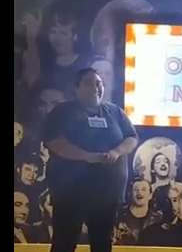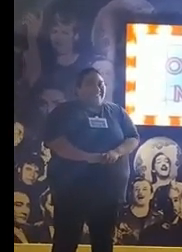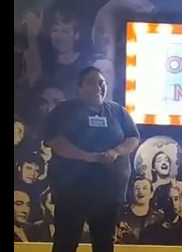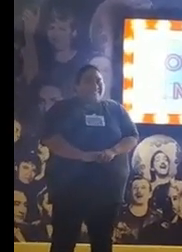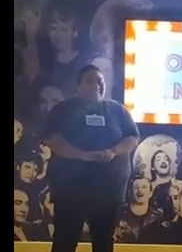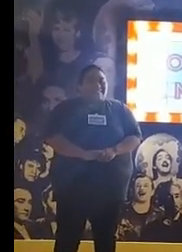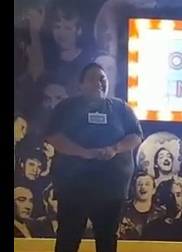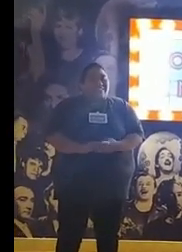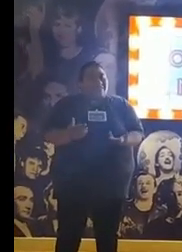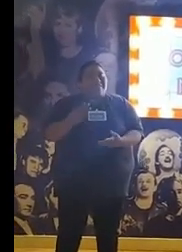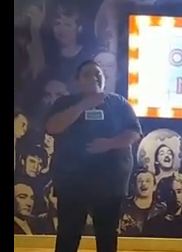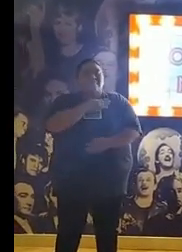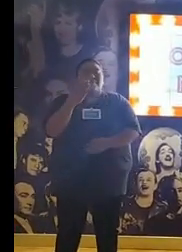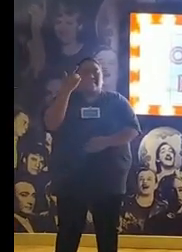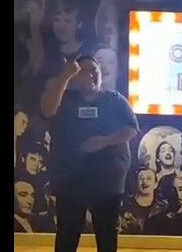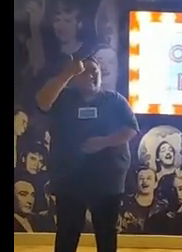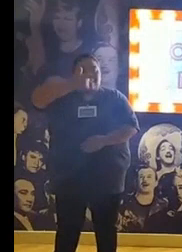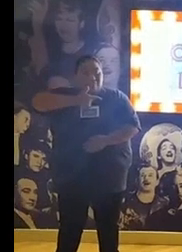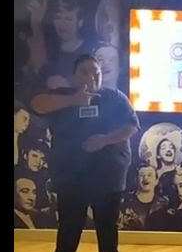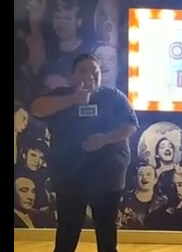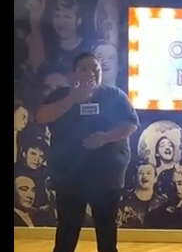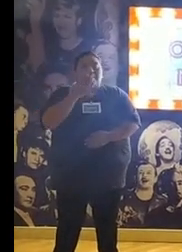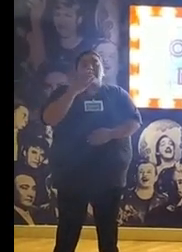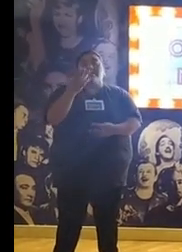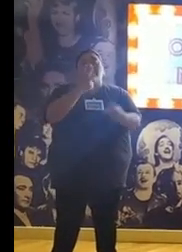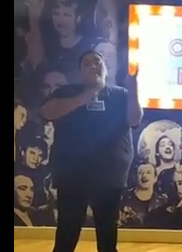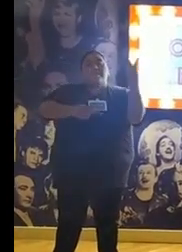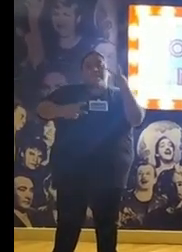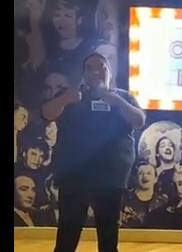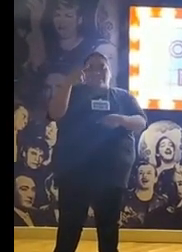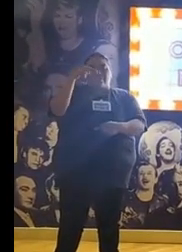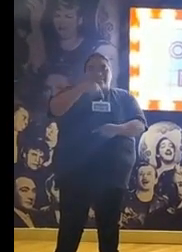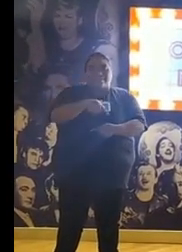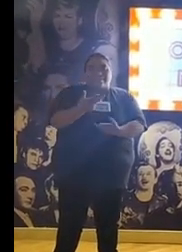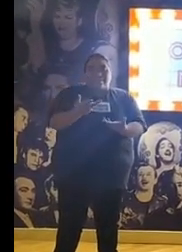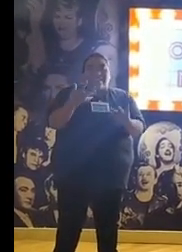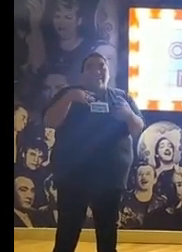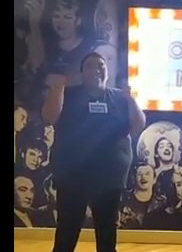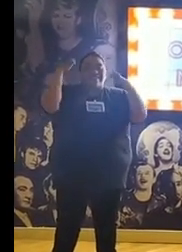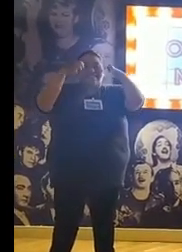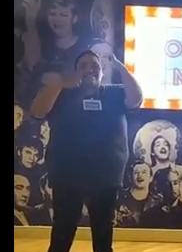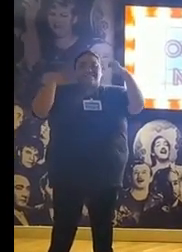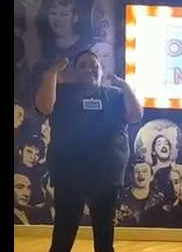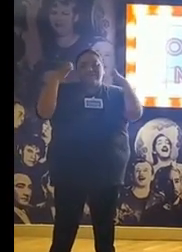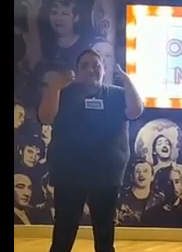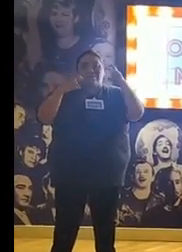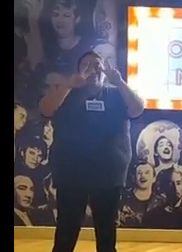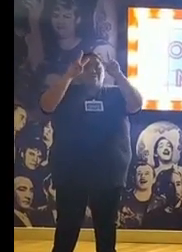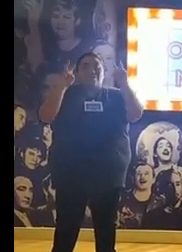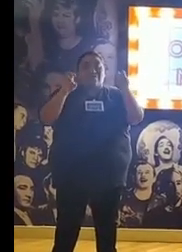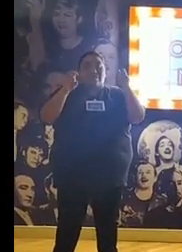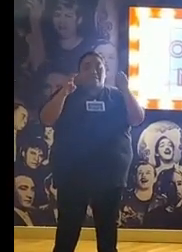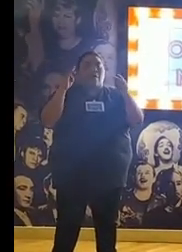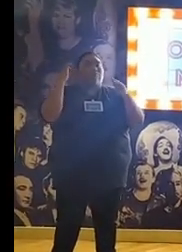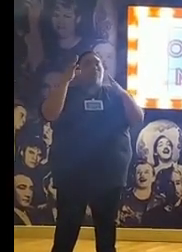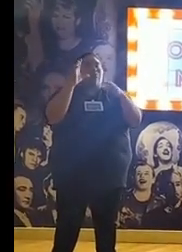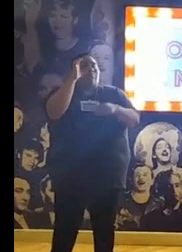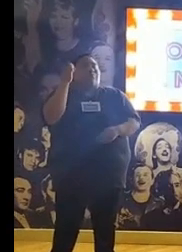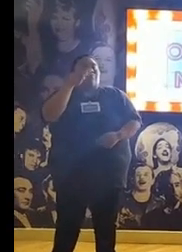Eh, Buenas noches, bienvenidos sean a esta exposición es